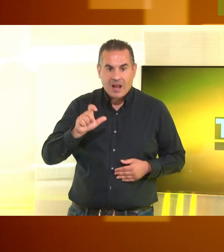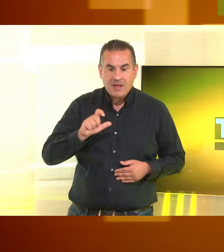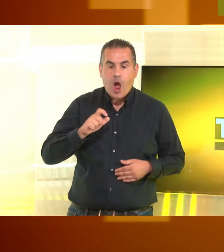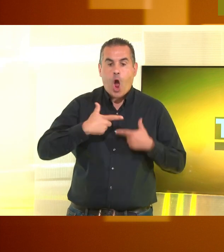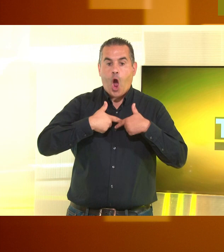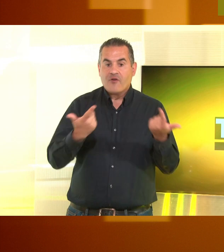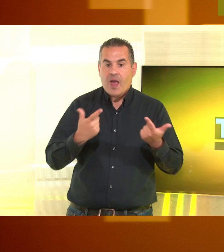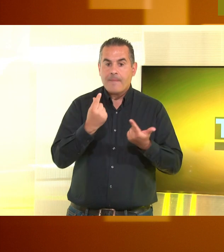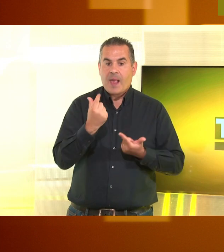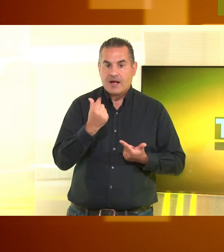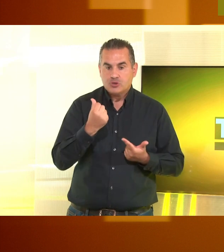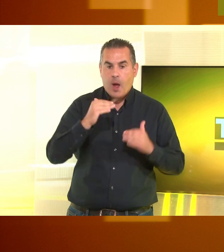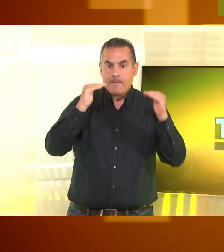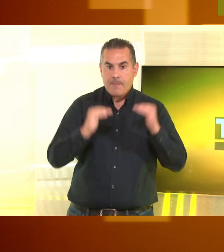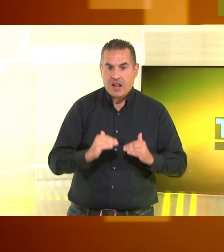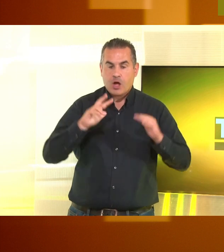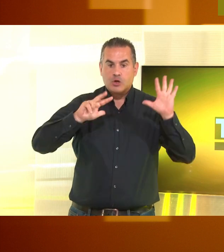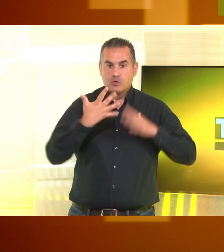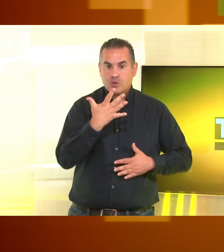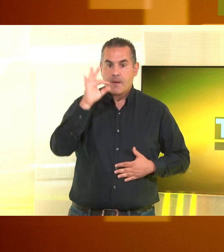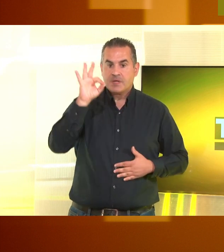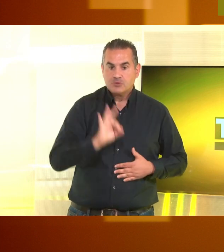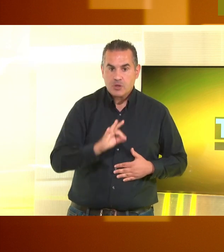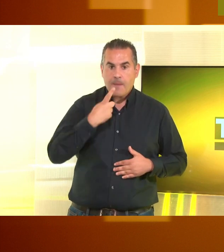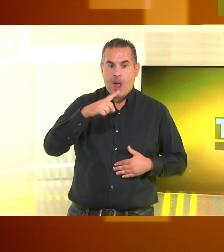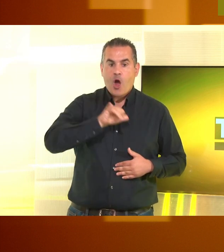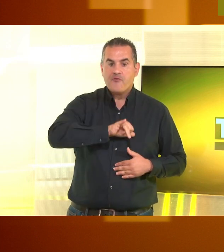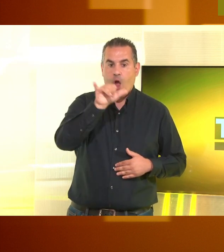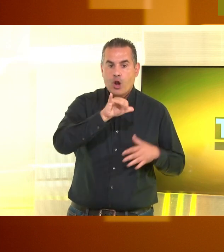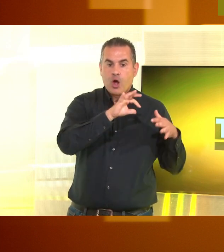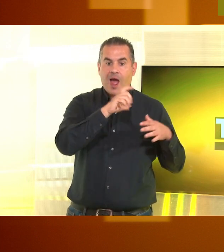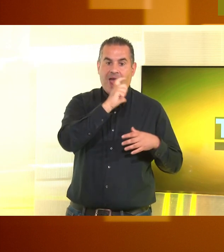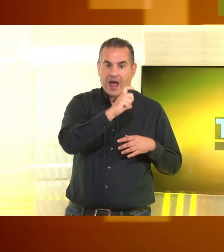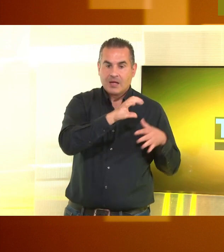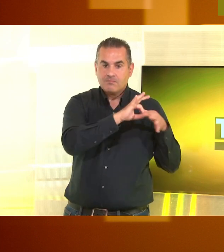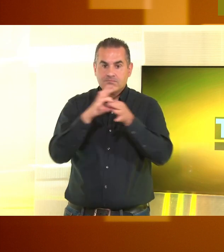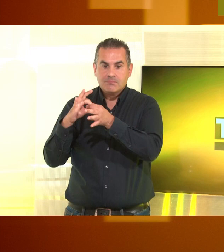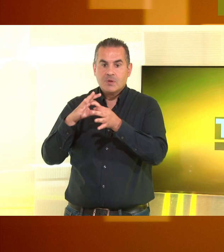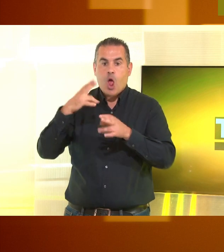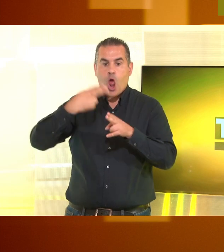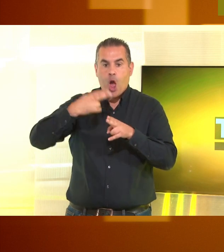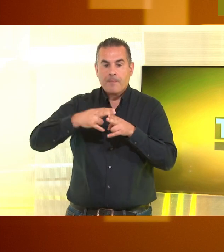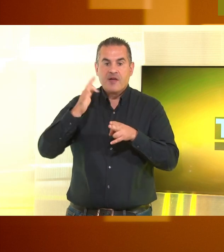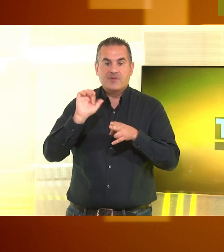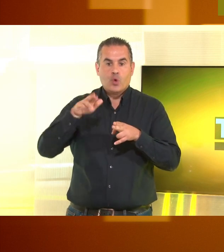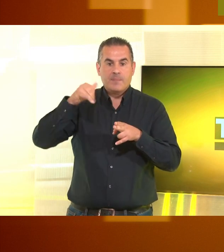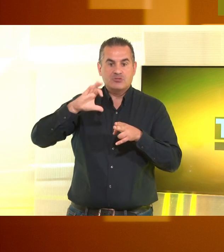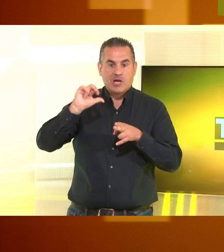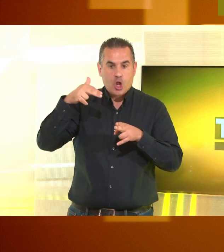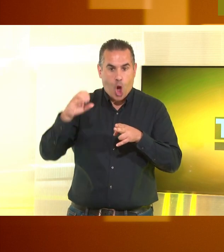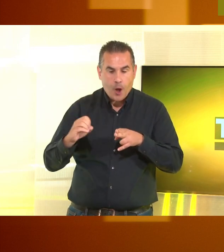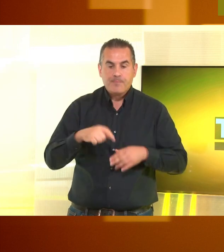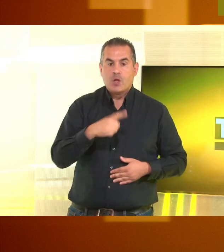Con un ribasso dell'85% sulla Cagliari Roma-Fiumicino, del 55% sul collegamento dal capoluogo sardo con